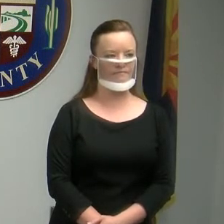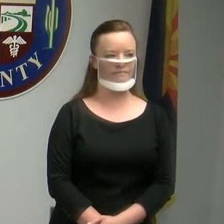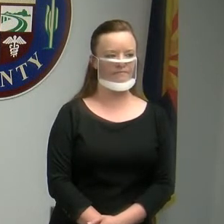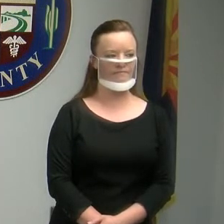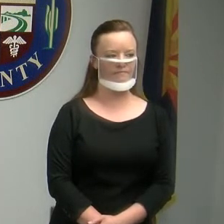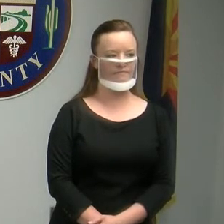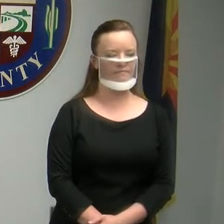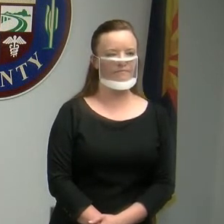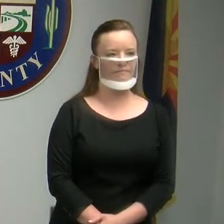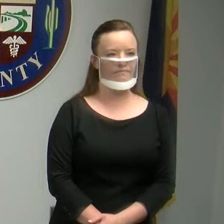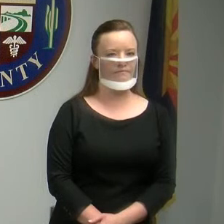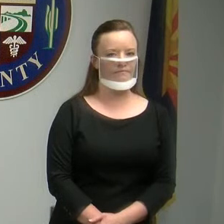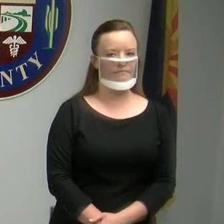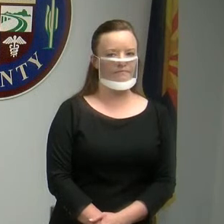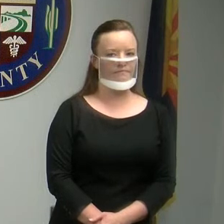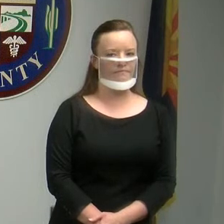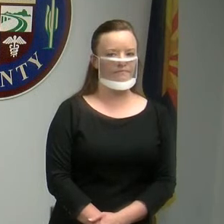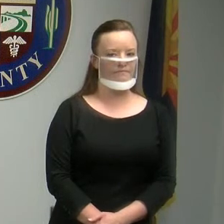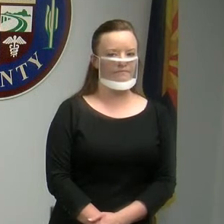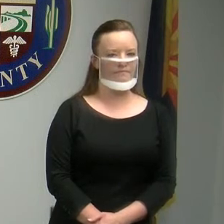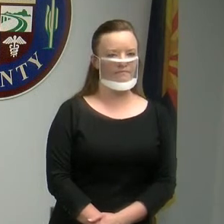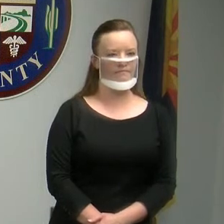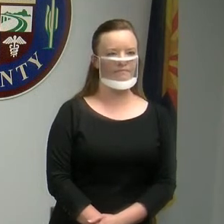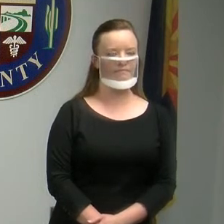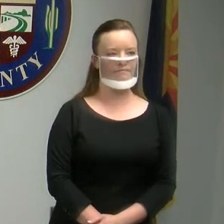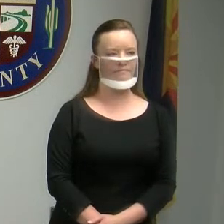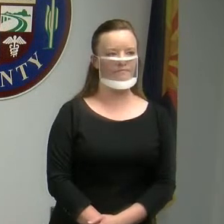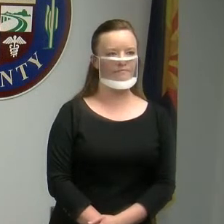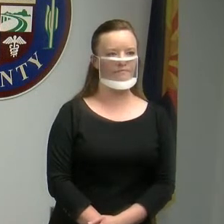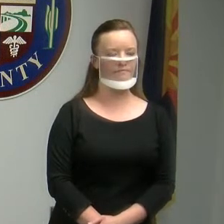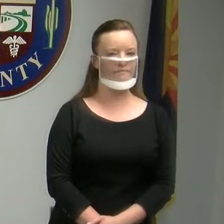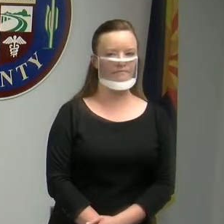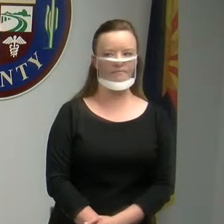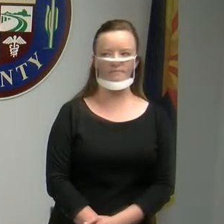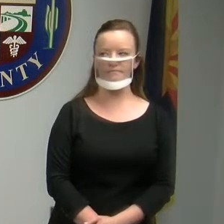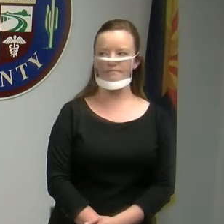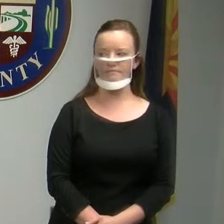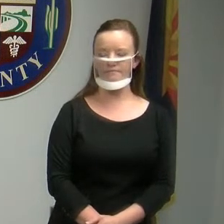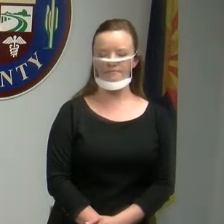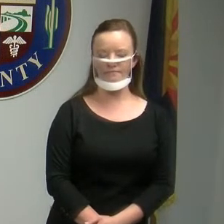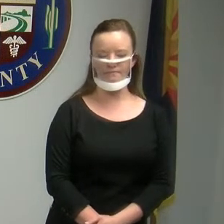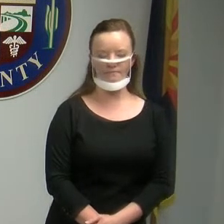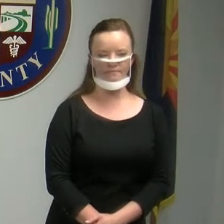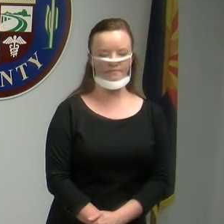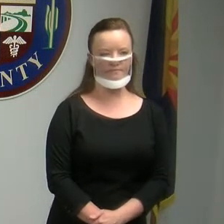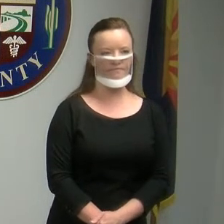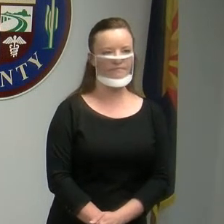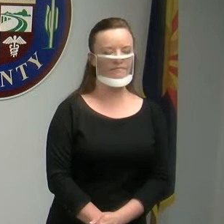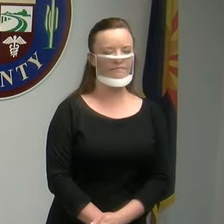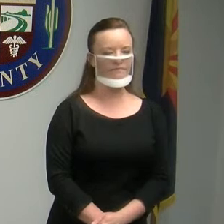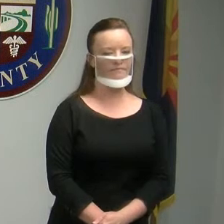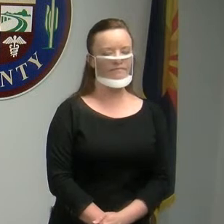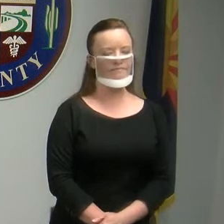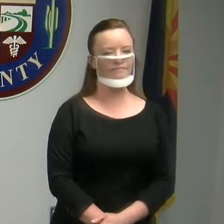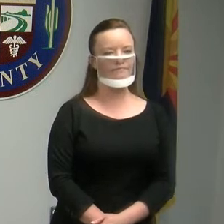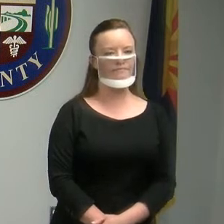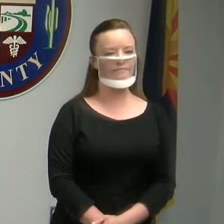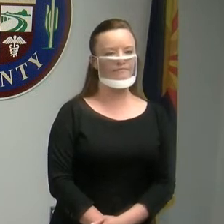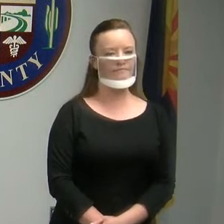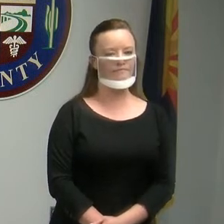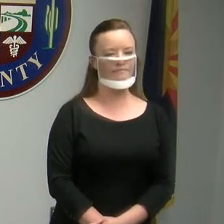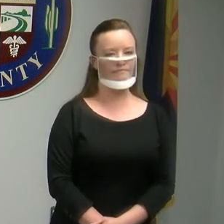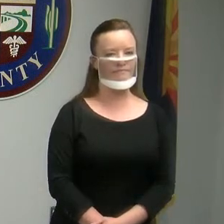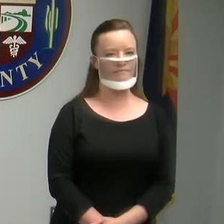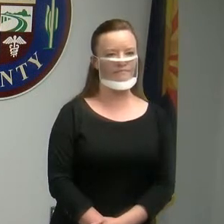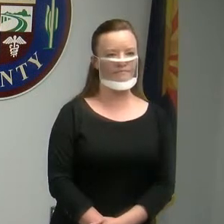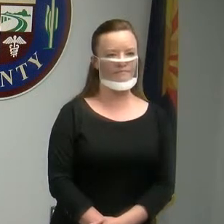a Salud Pública del Condado Maricopa, solo que ahora lo dividimos en múltiples categorías, en programas para poder ayudar y facilitar más rápido